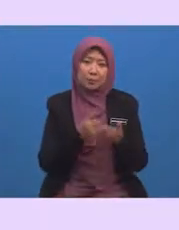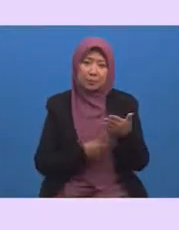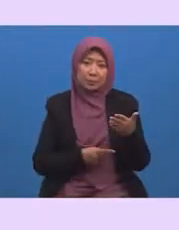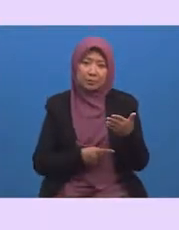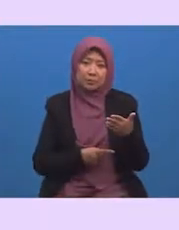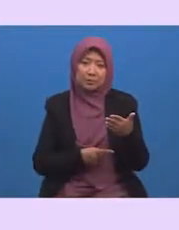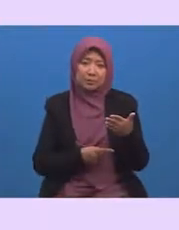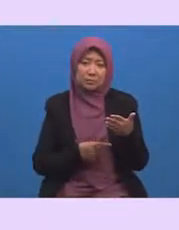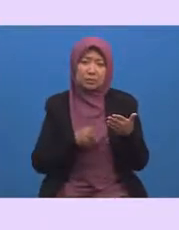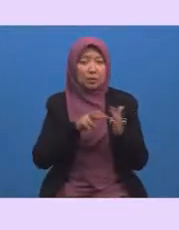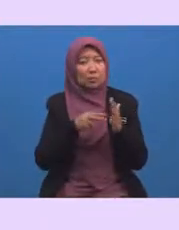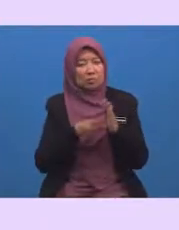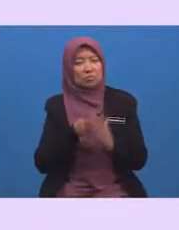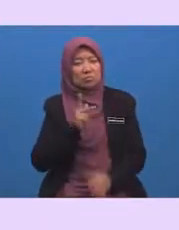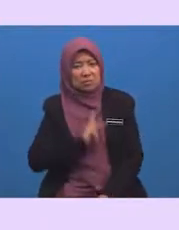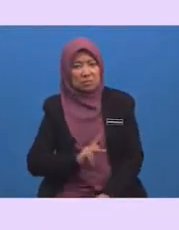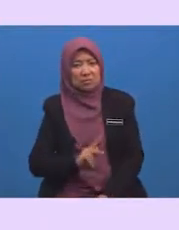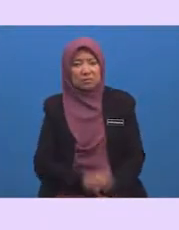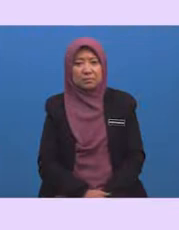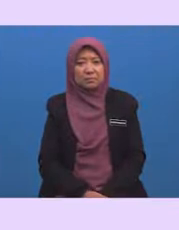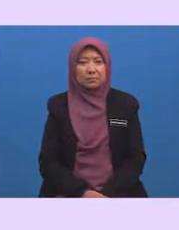Apa yang dimaksud dengan sifat belas kasihan?